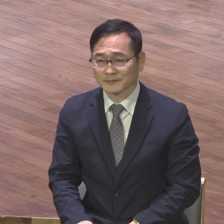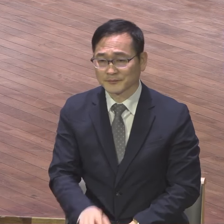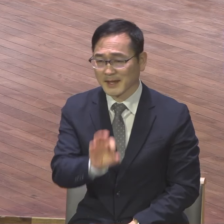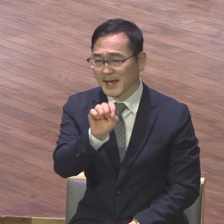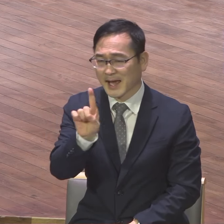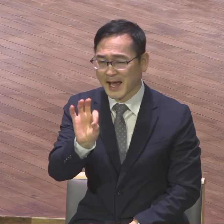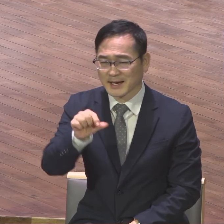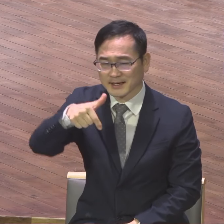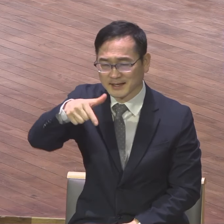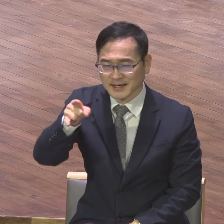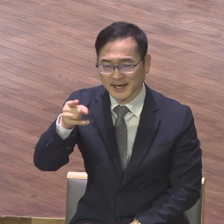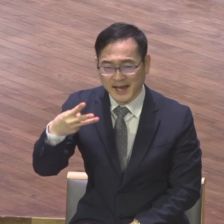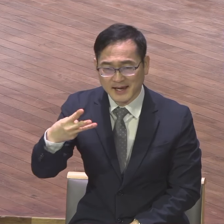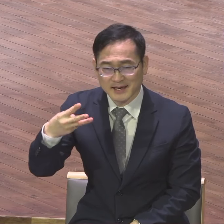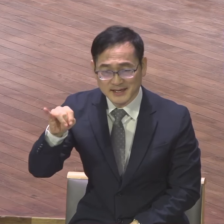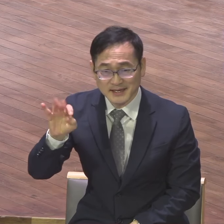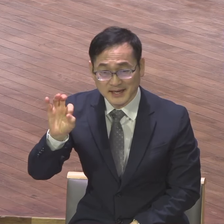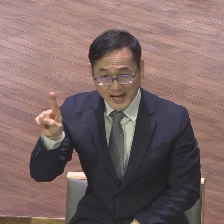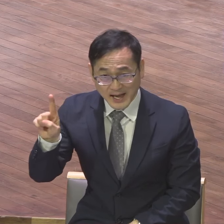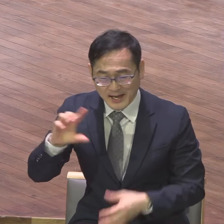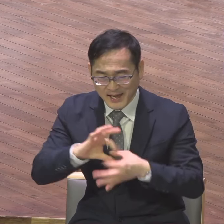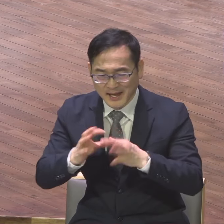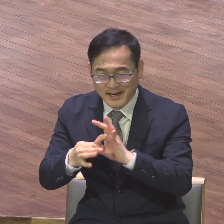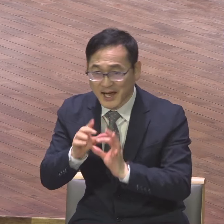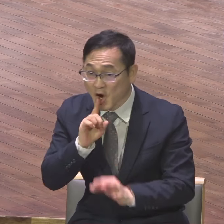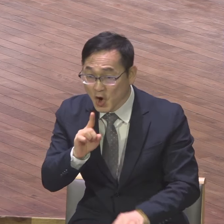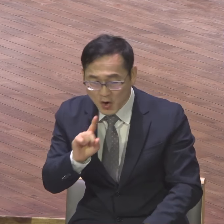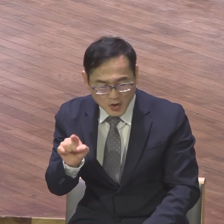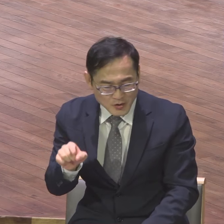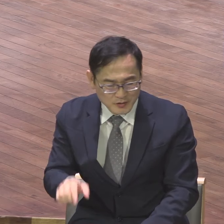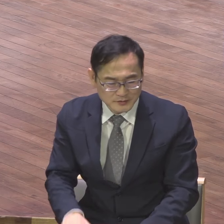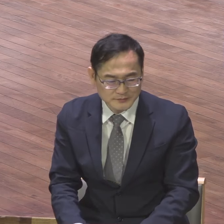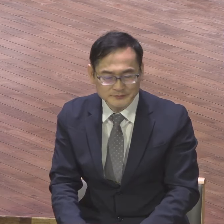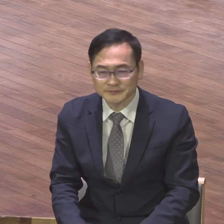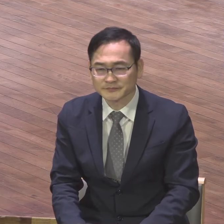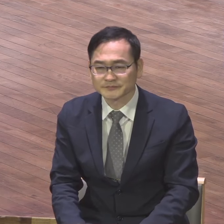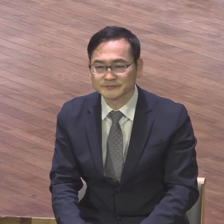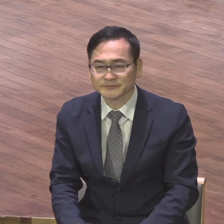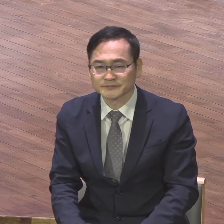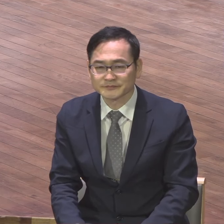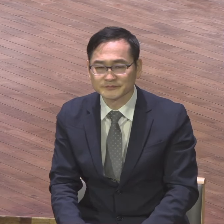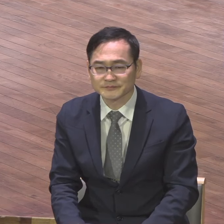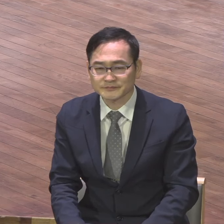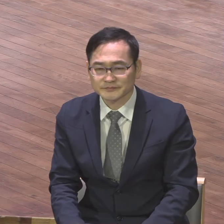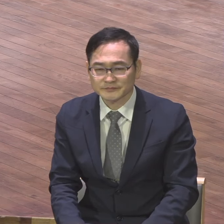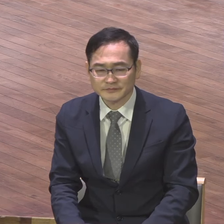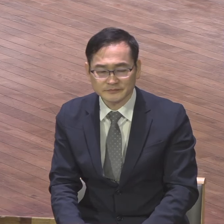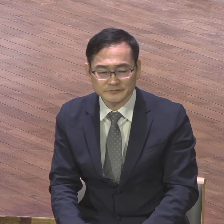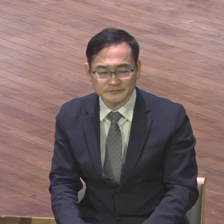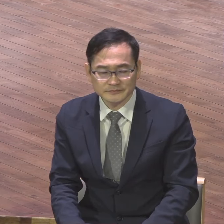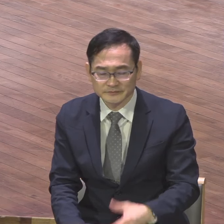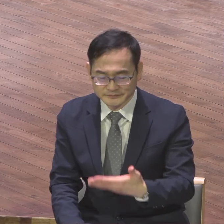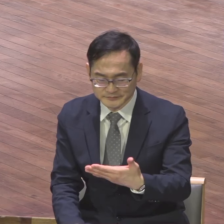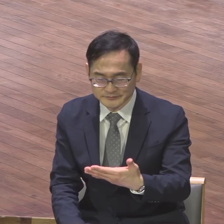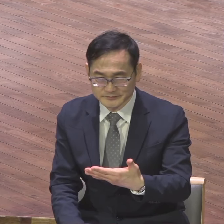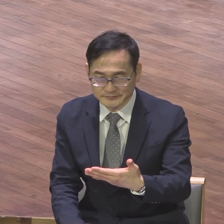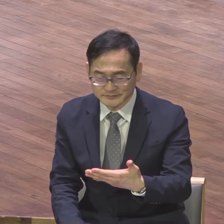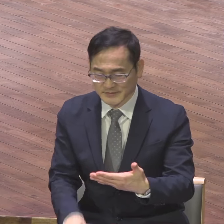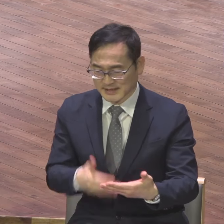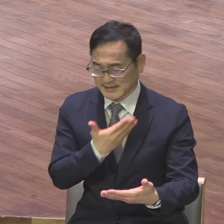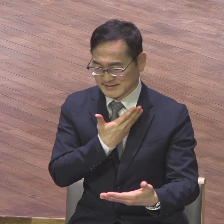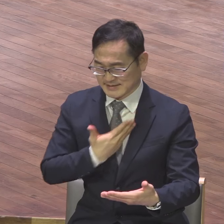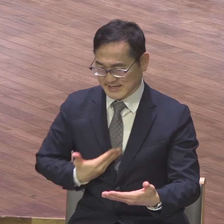안겔리아라고 하는데 이 안겔리아 이 말은요 이 서신 본 이 요한 1서에만 기록되어 있어요.